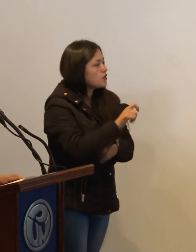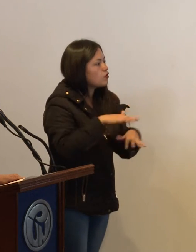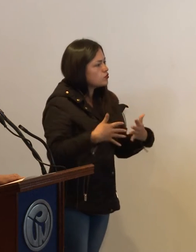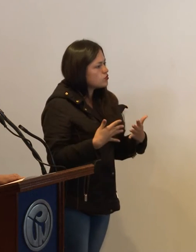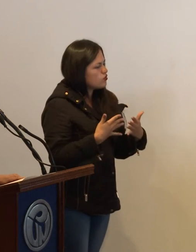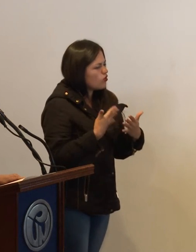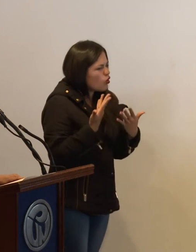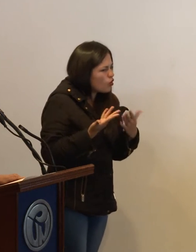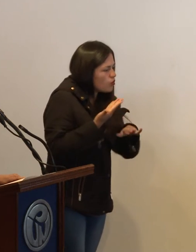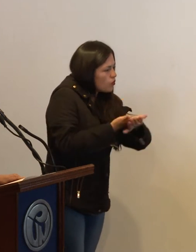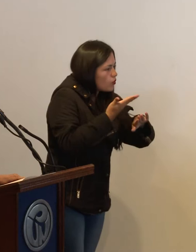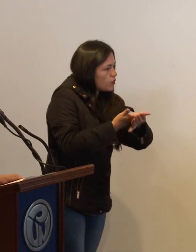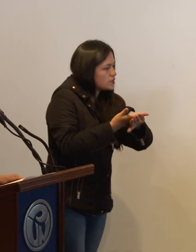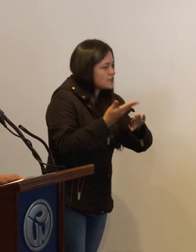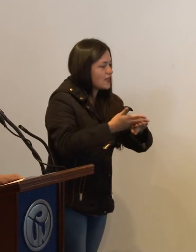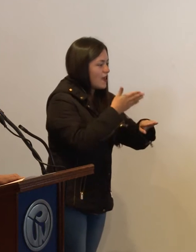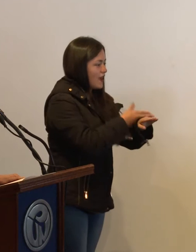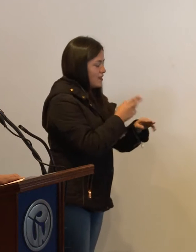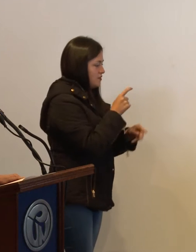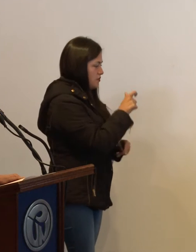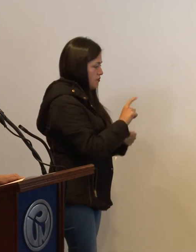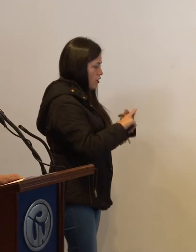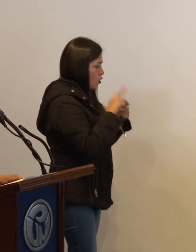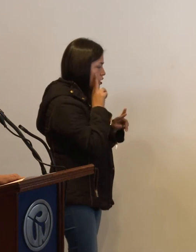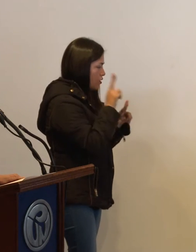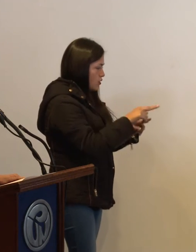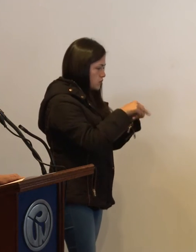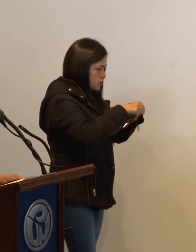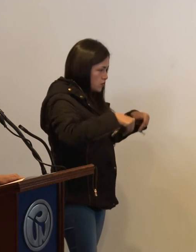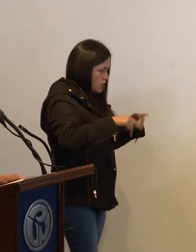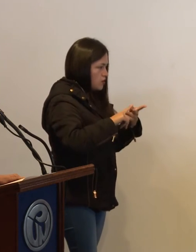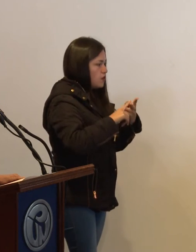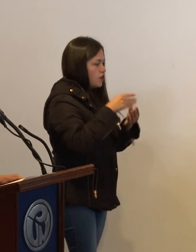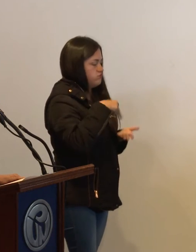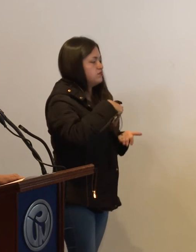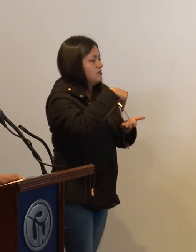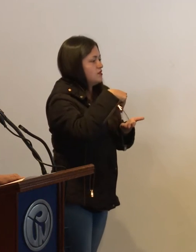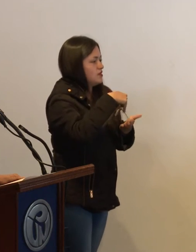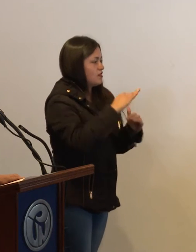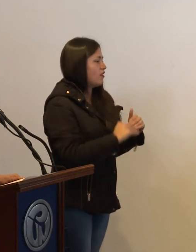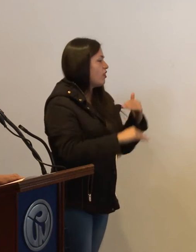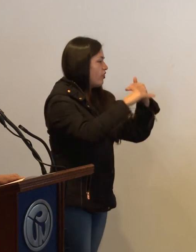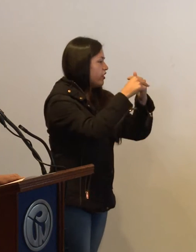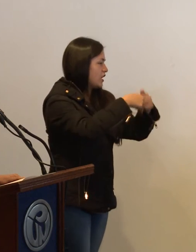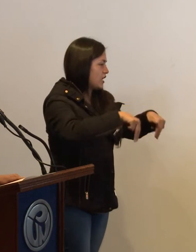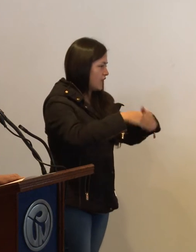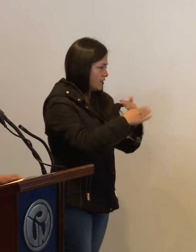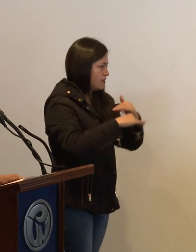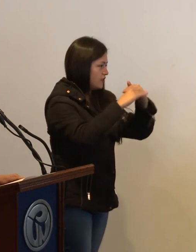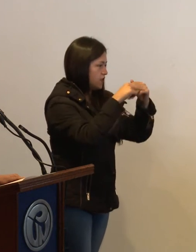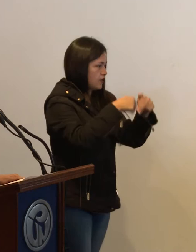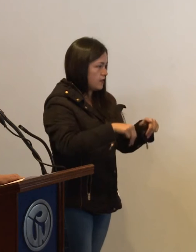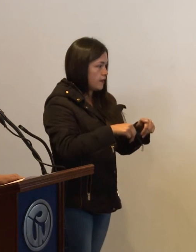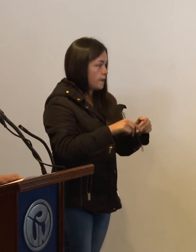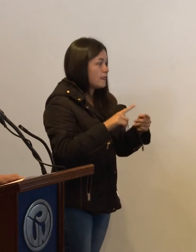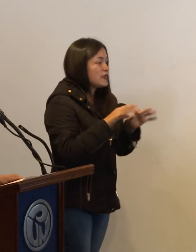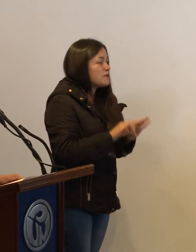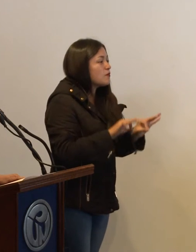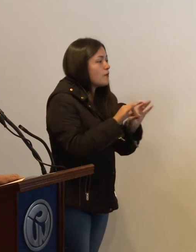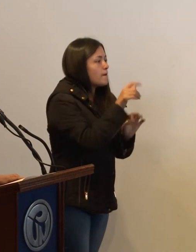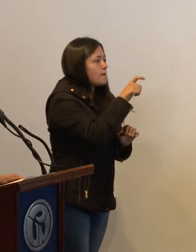realizan desde opciones éticas en dignidad y solidaridad. No hubiera sido posible este programa sin esos componentes: